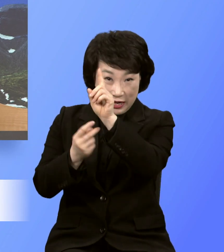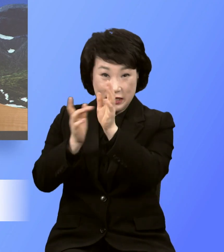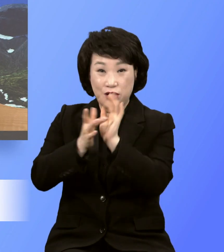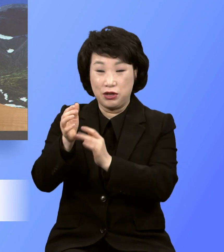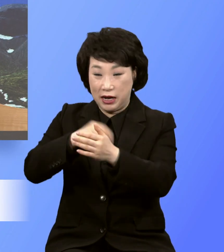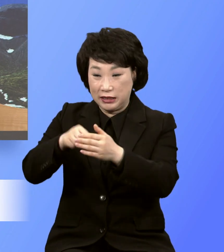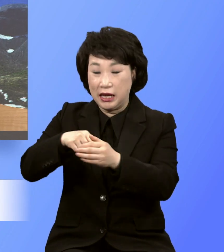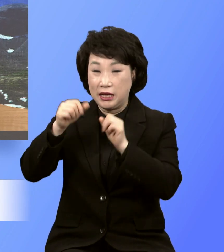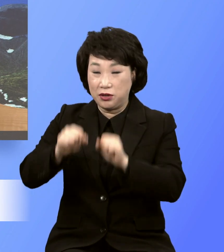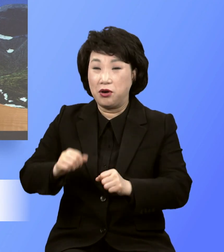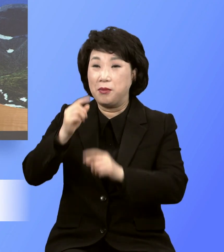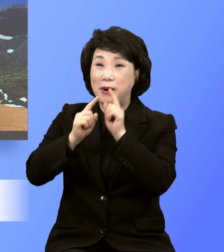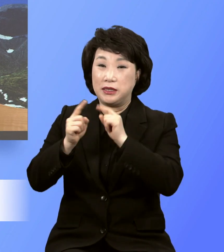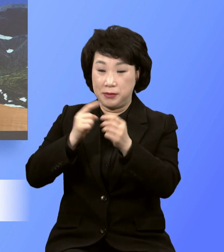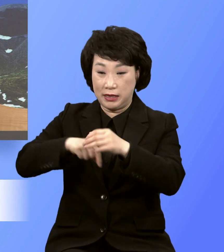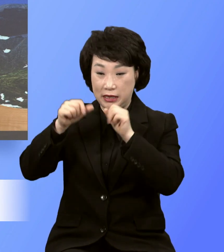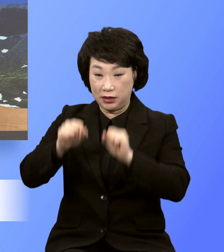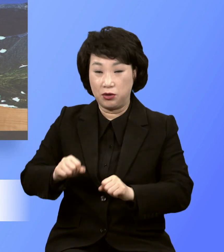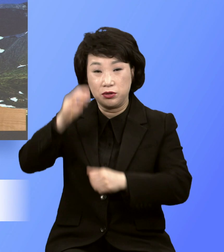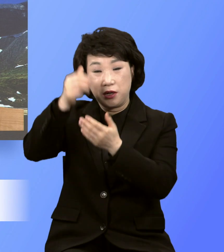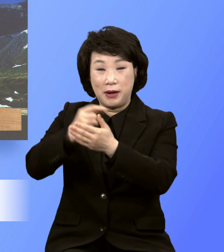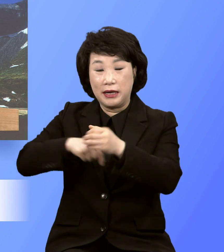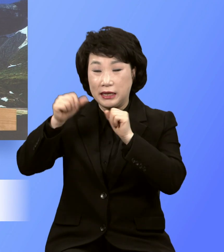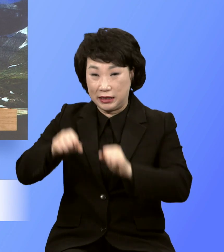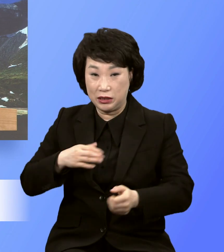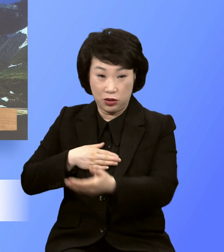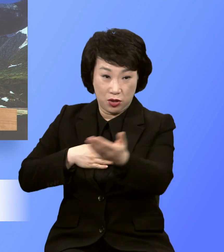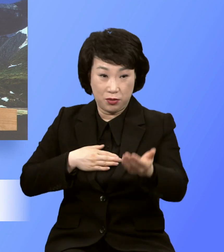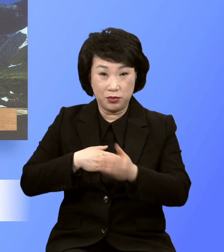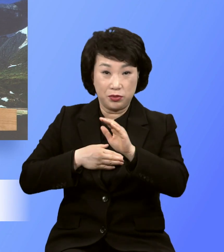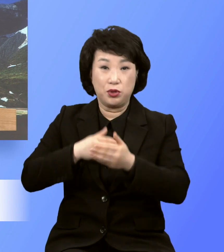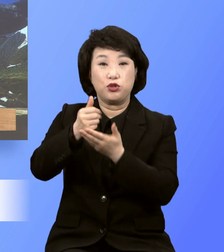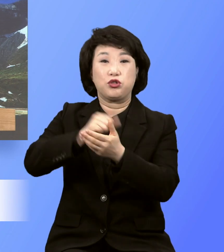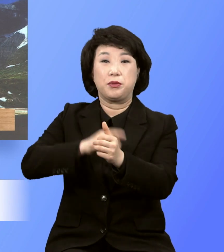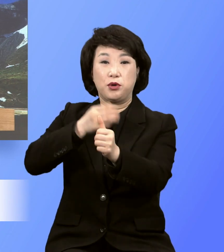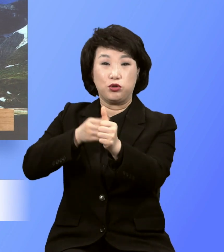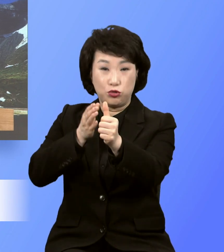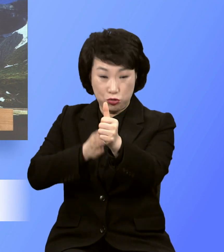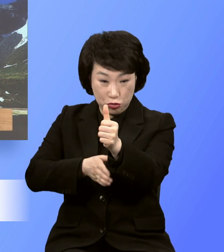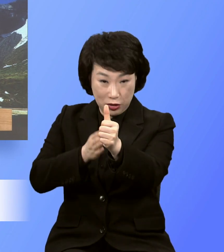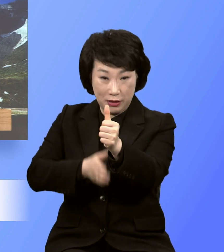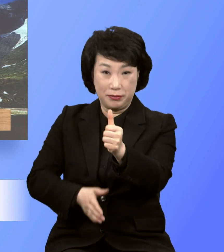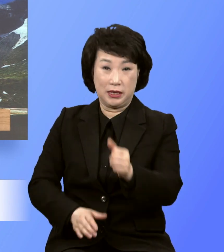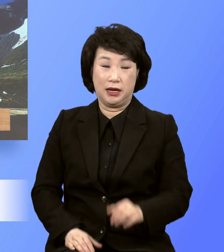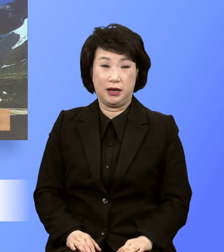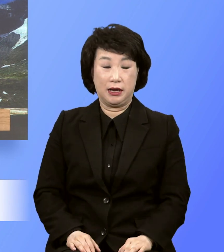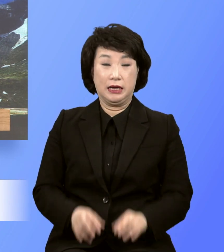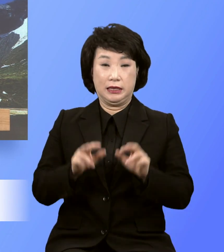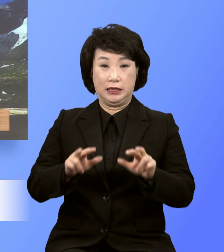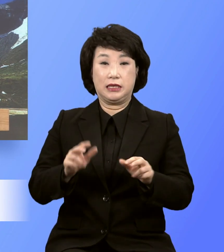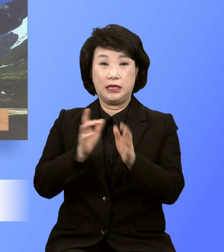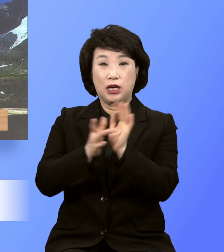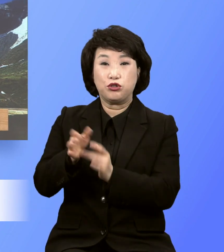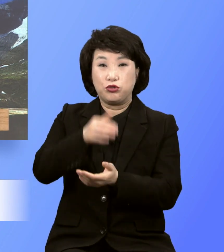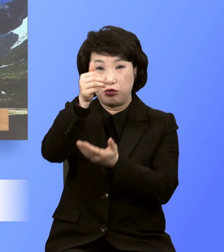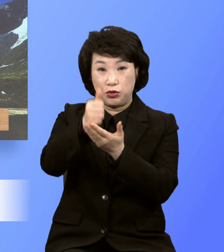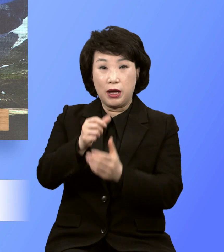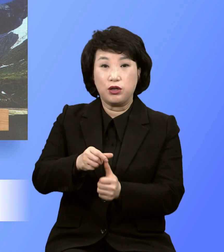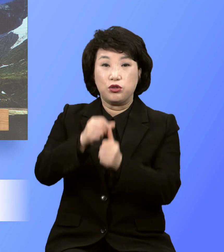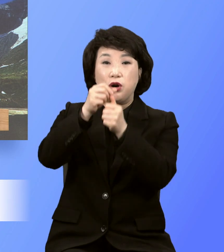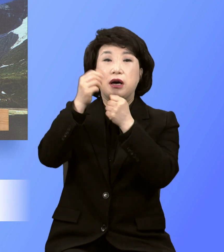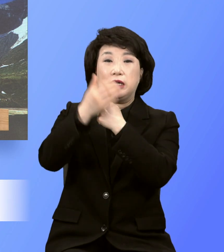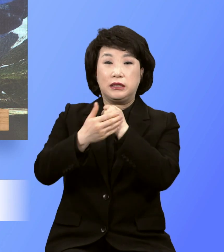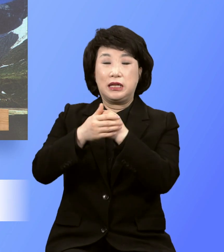안에 말씀 안에 성령 안에 거하는 여러분 되기를 주님의 이름으로 축원합니다. 이제는 예수의